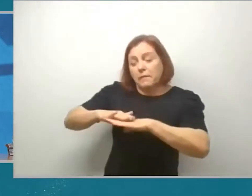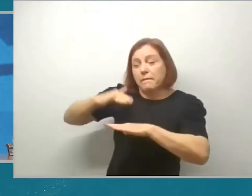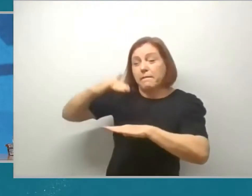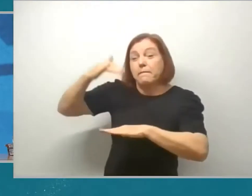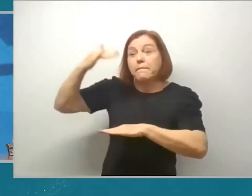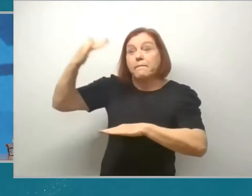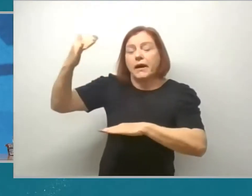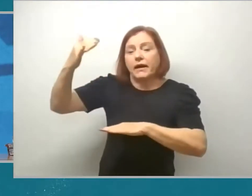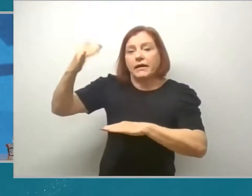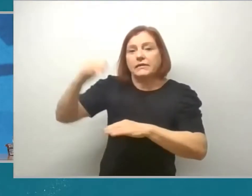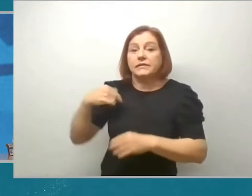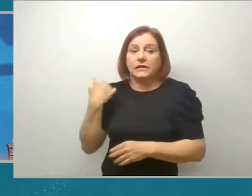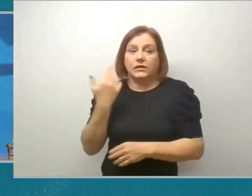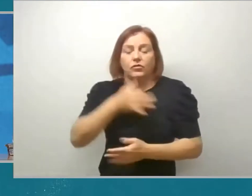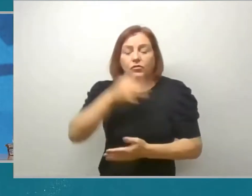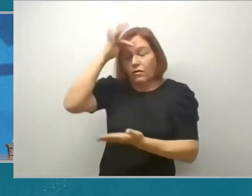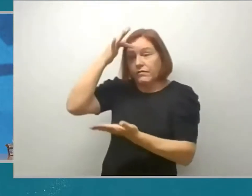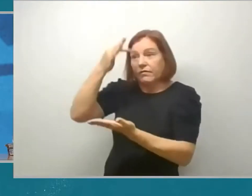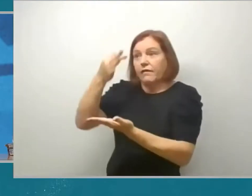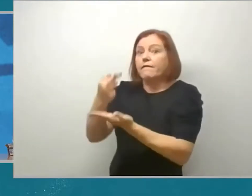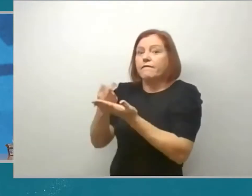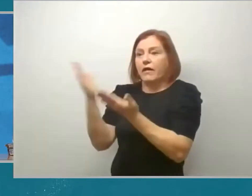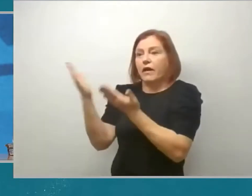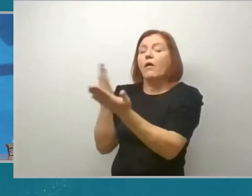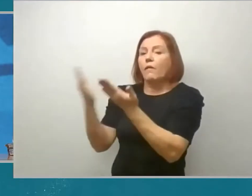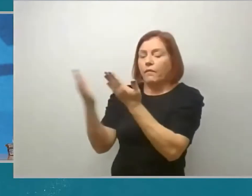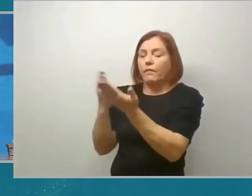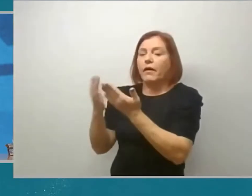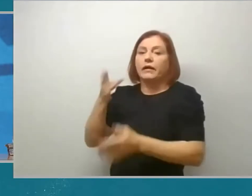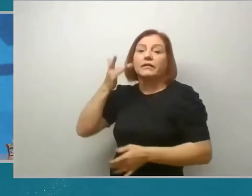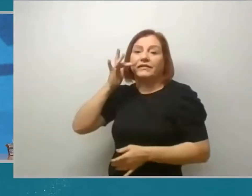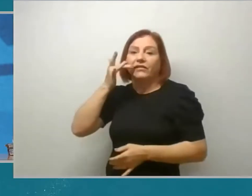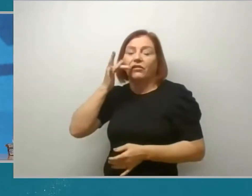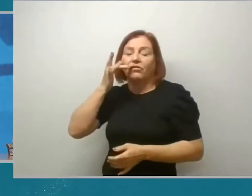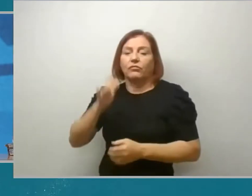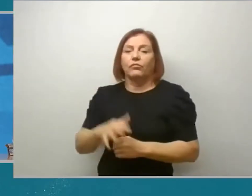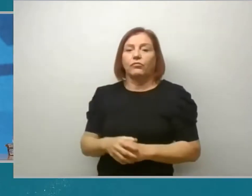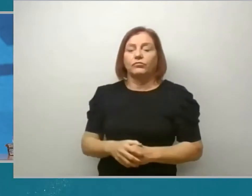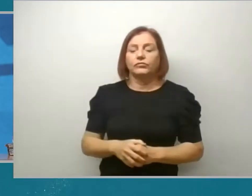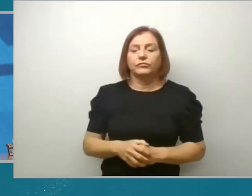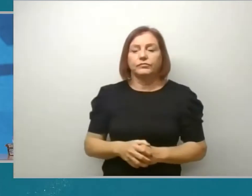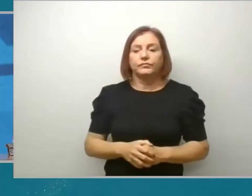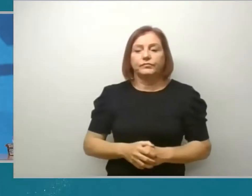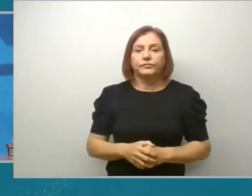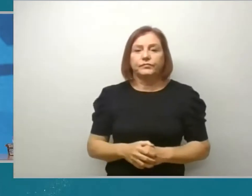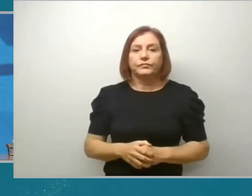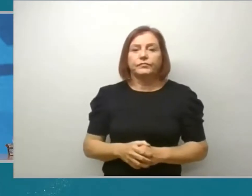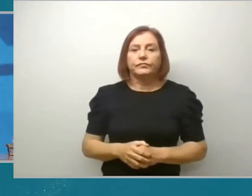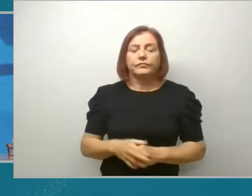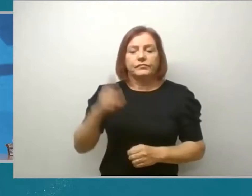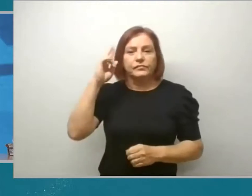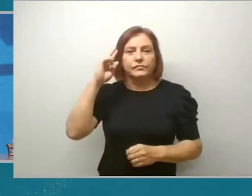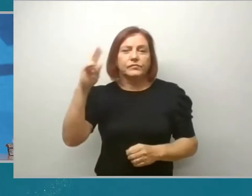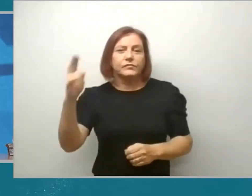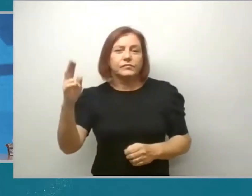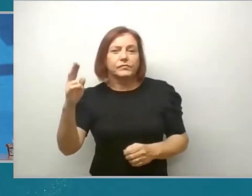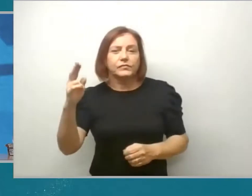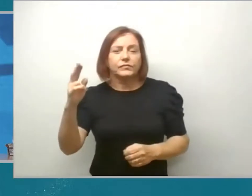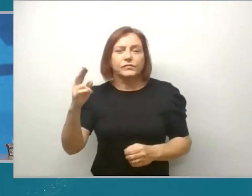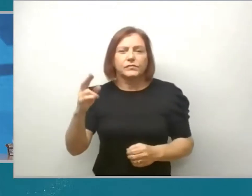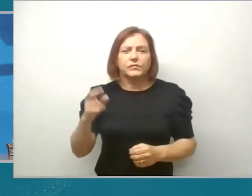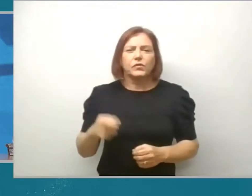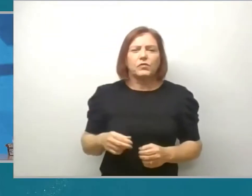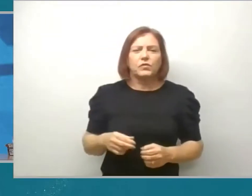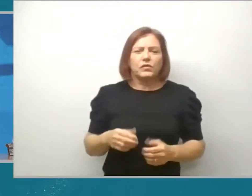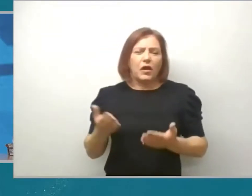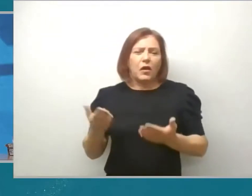nossa fé. Então ontem eu falei do Senhor que vem ladrão da noite, não é verdade? Então